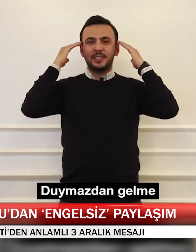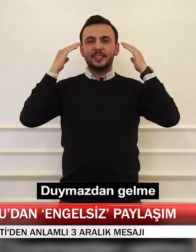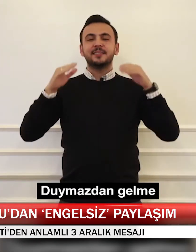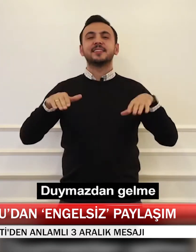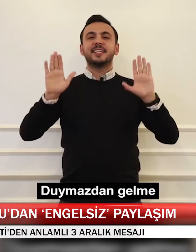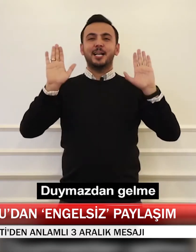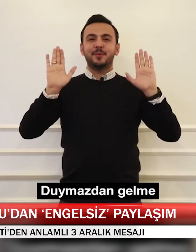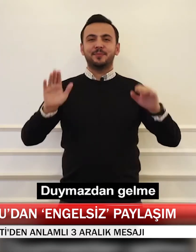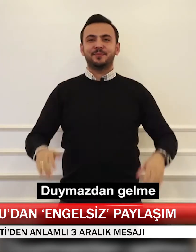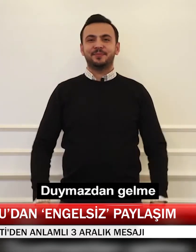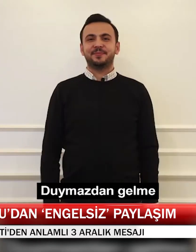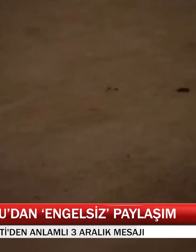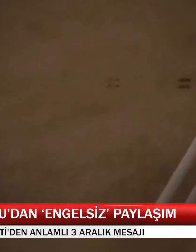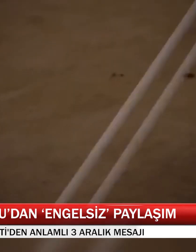duymazdan gelme.